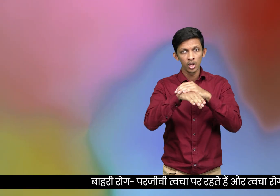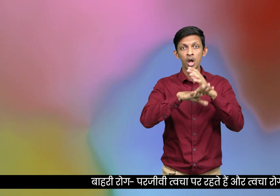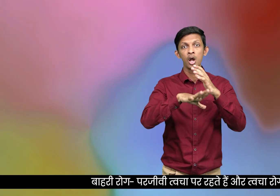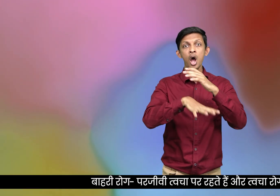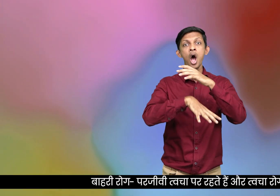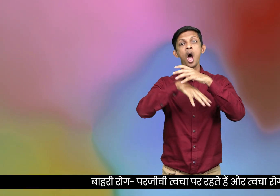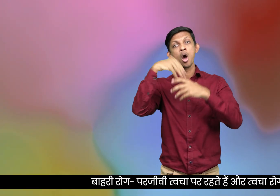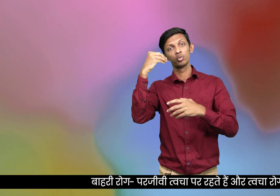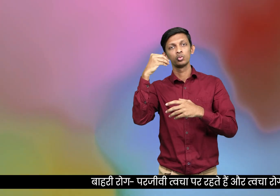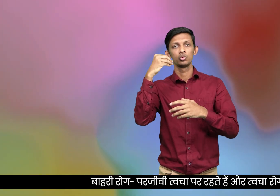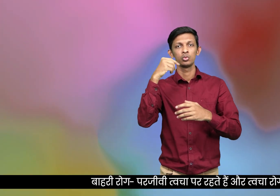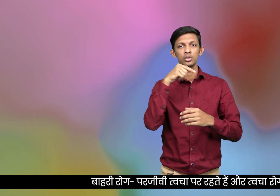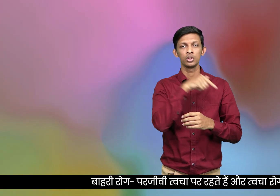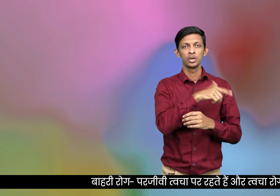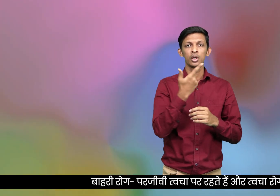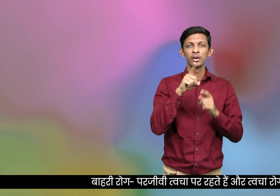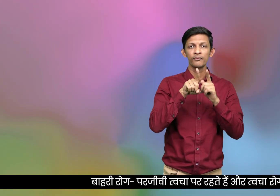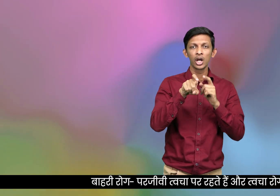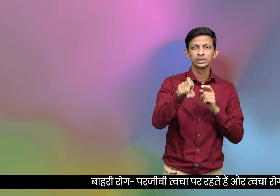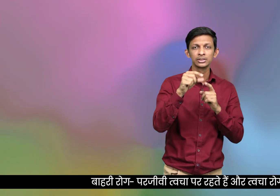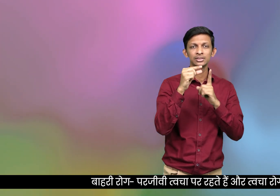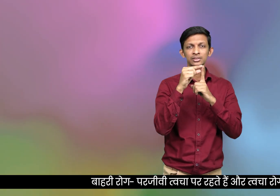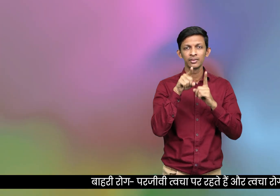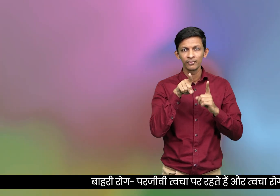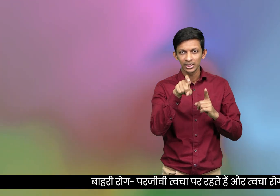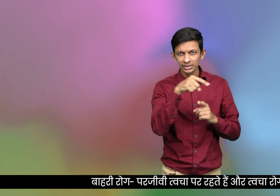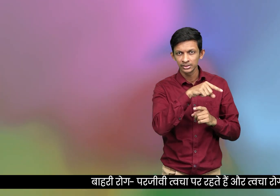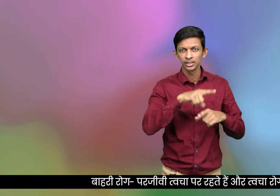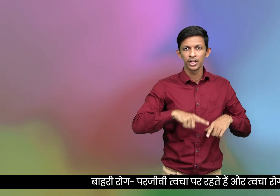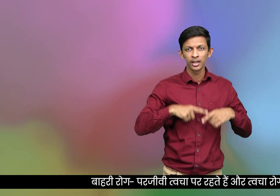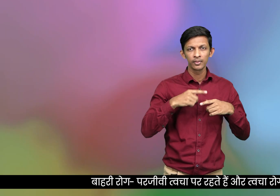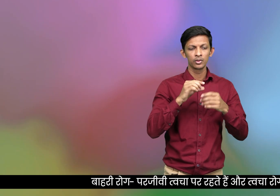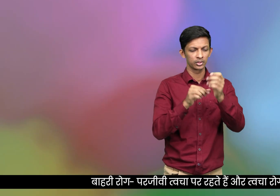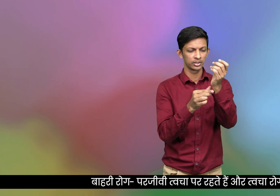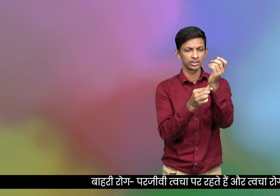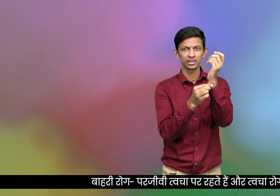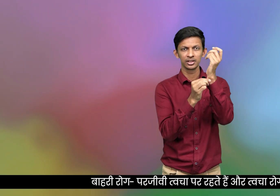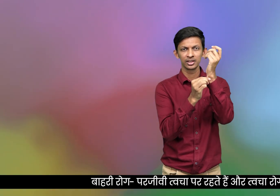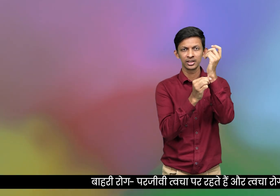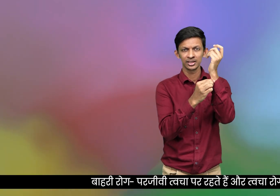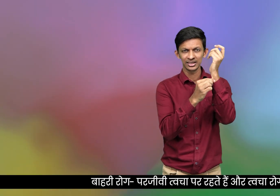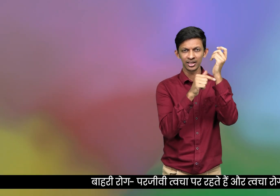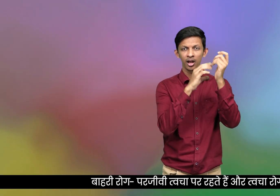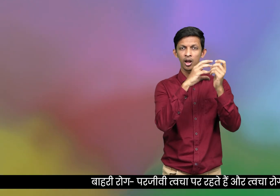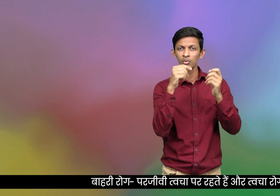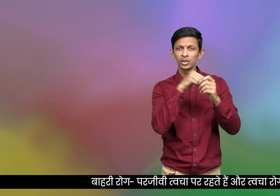पहला, बाहरी रोग परजीवी त्वचा पर रहते हैं और त्वचा रोग पैदा करते हैं।